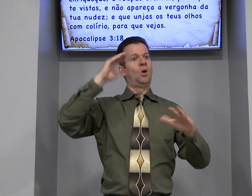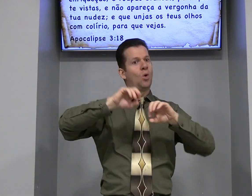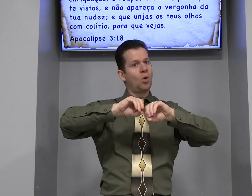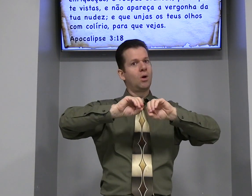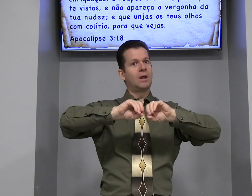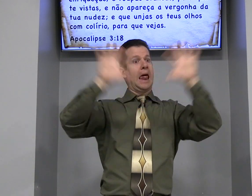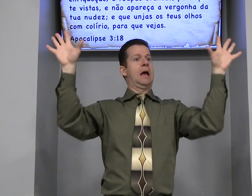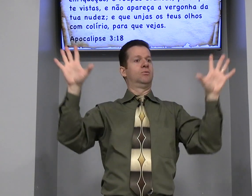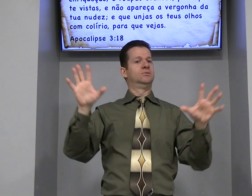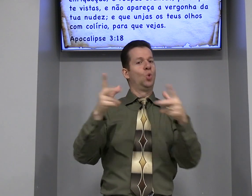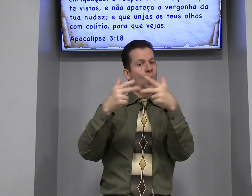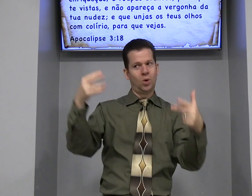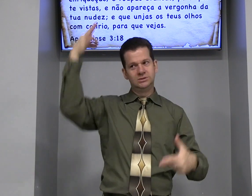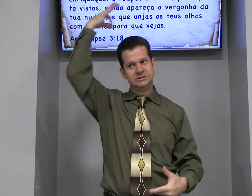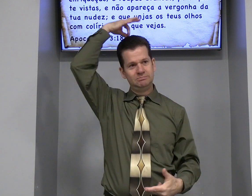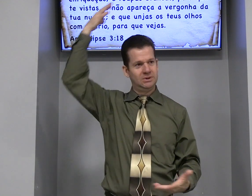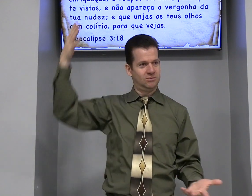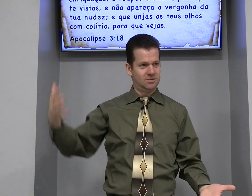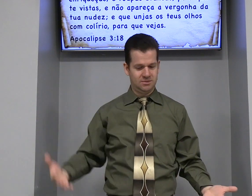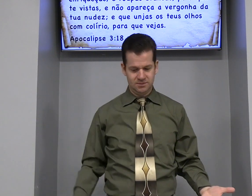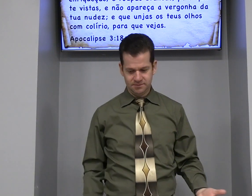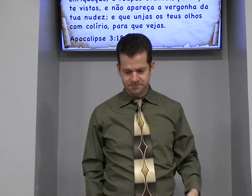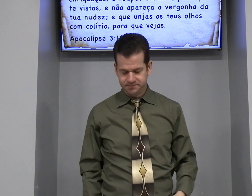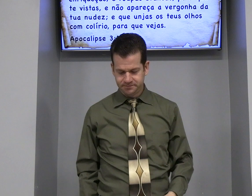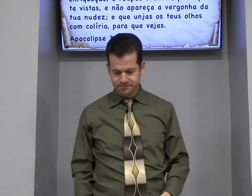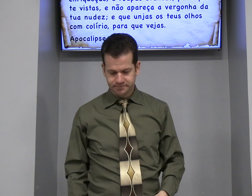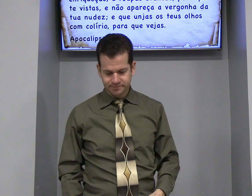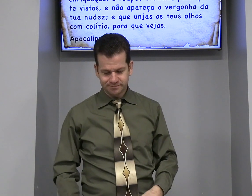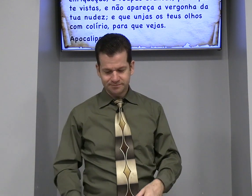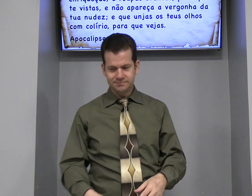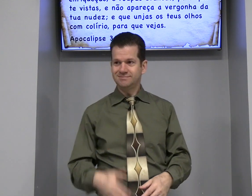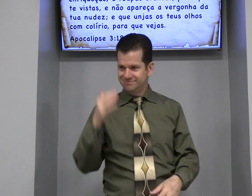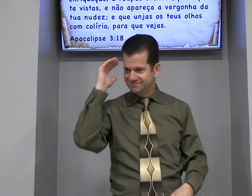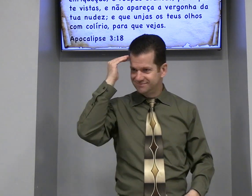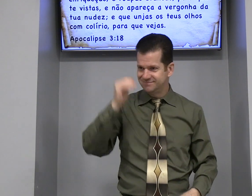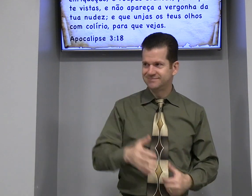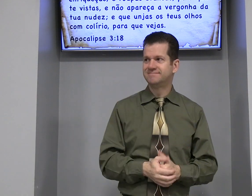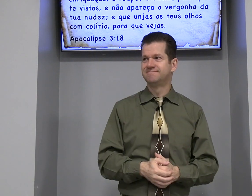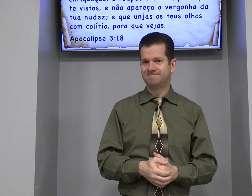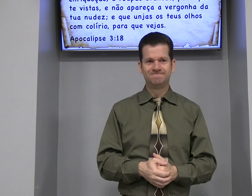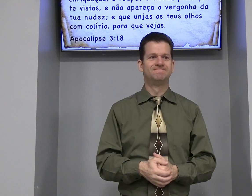Pede igual colírio para abrir seus olhos ou para abrir a mente e dar um entendimento.